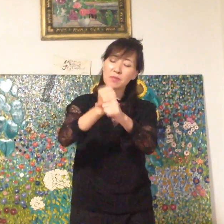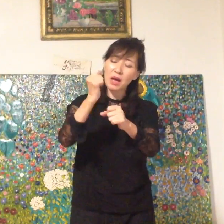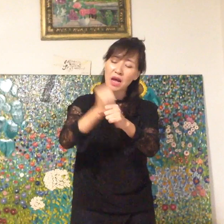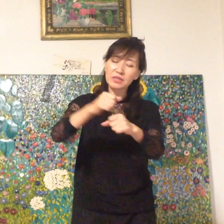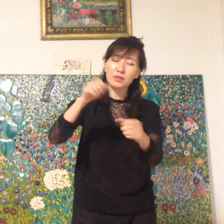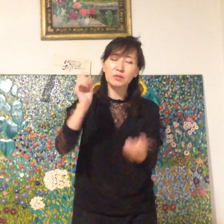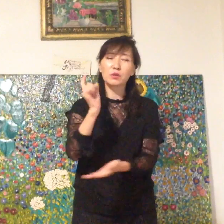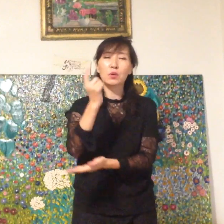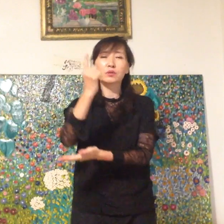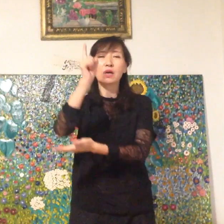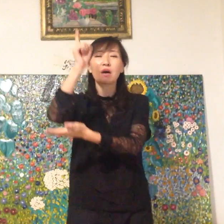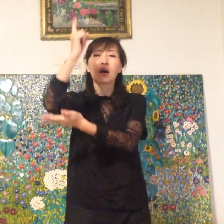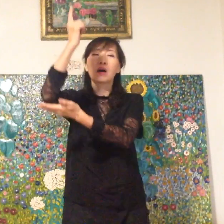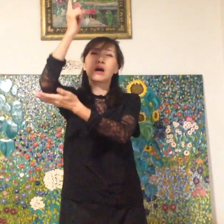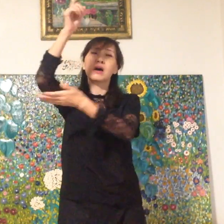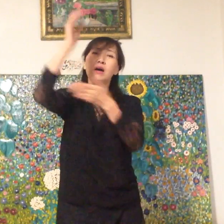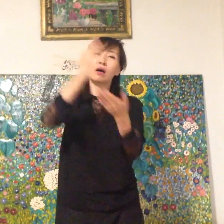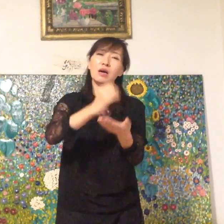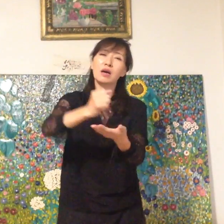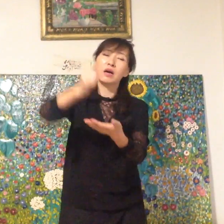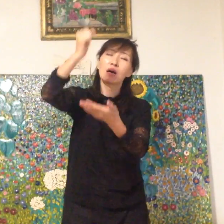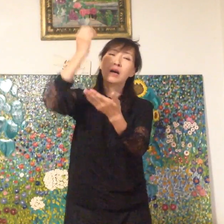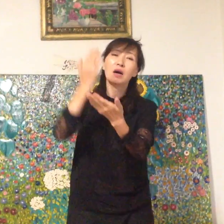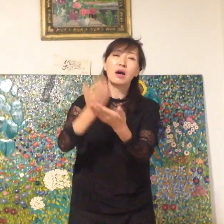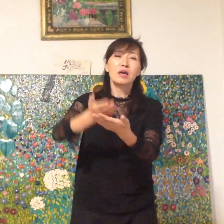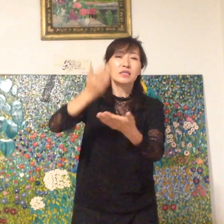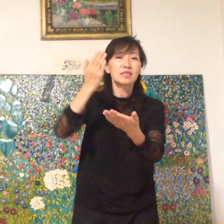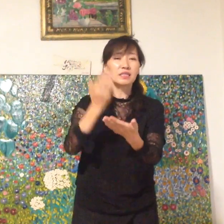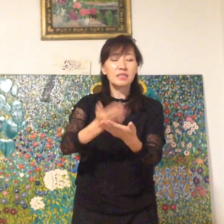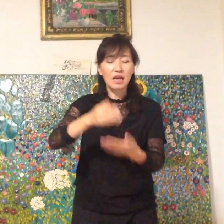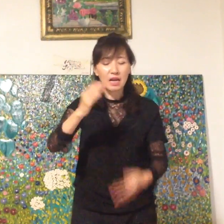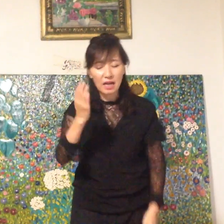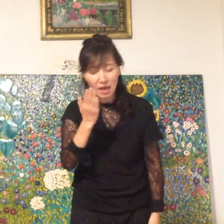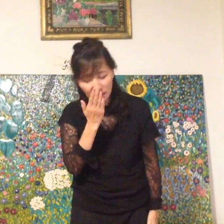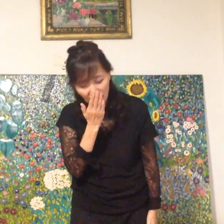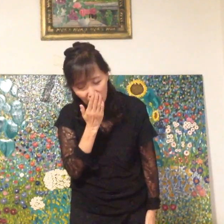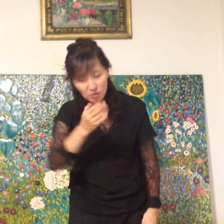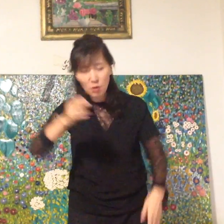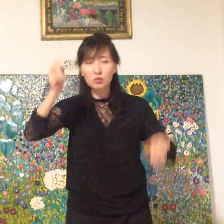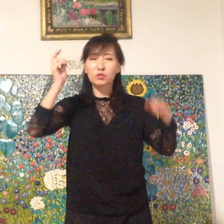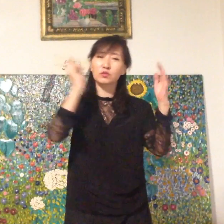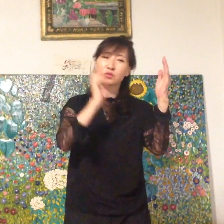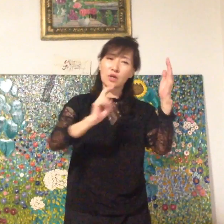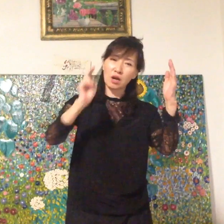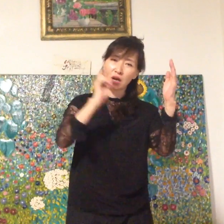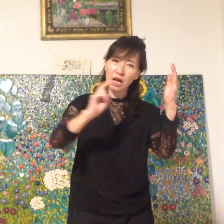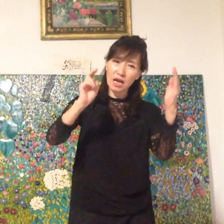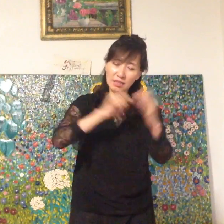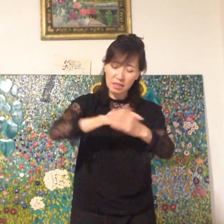바르소서 이스라엘의 찬송 중 거하신